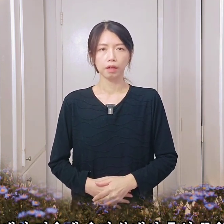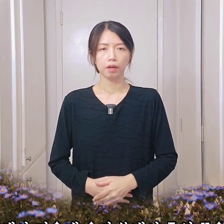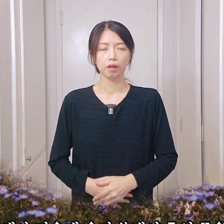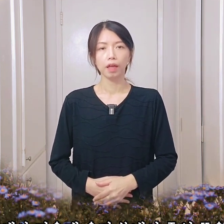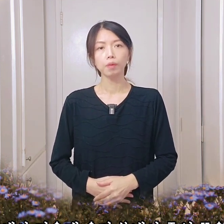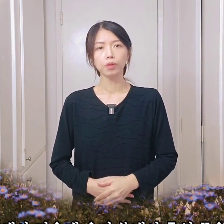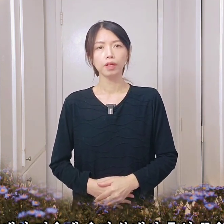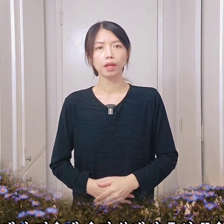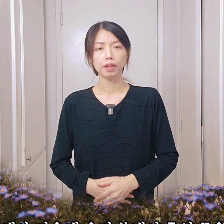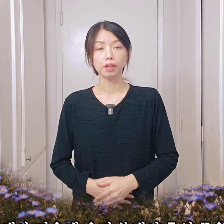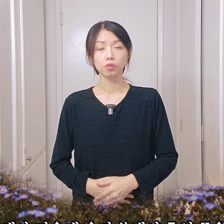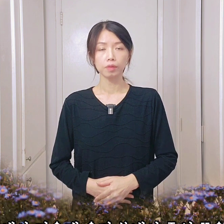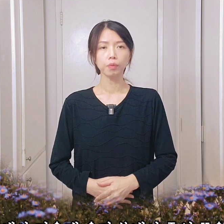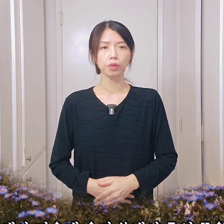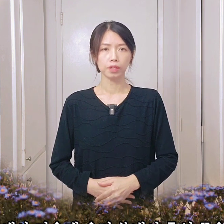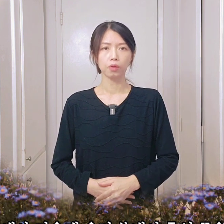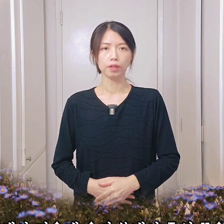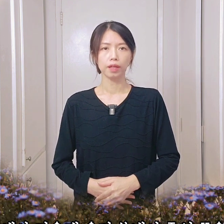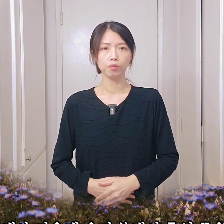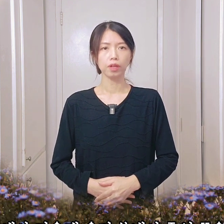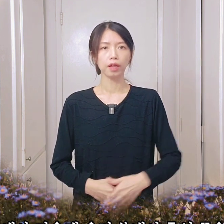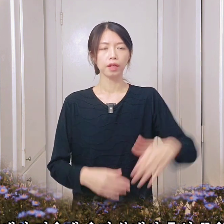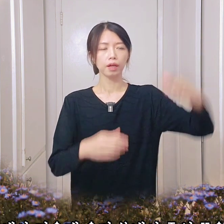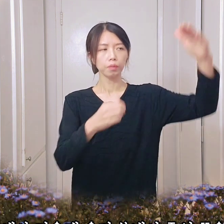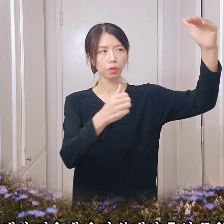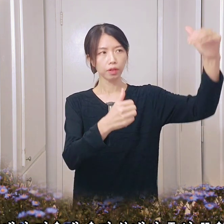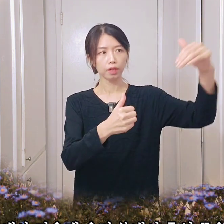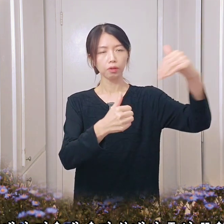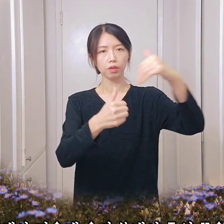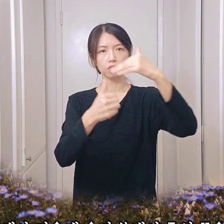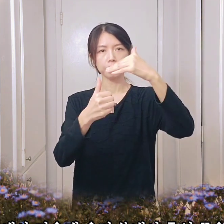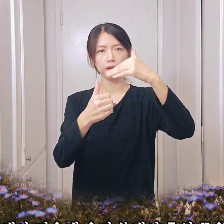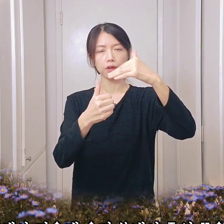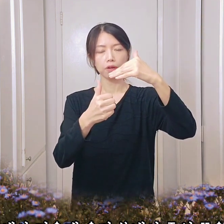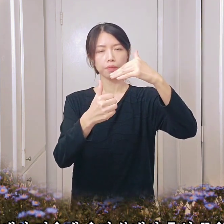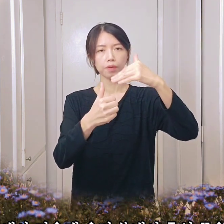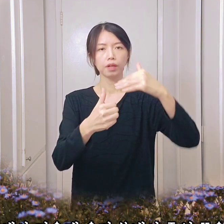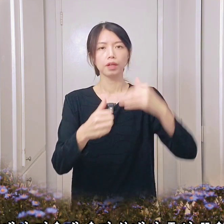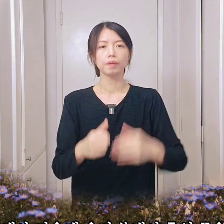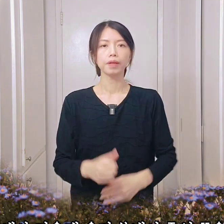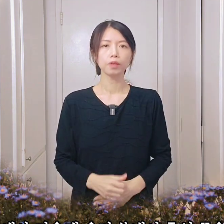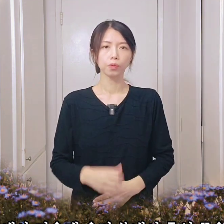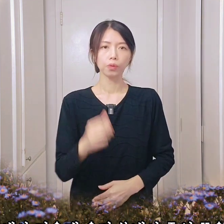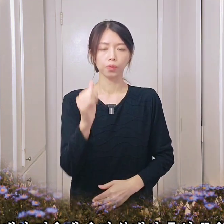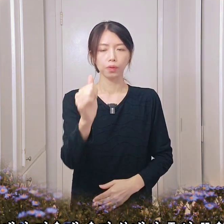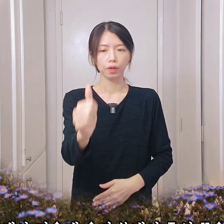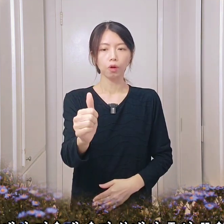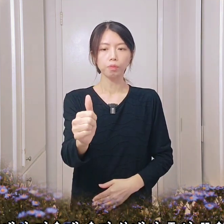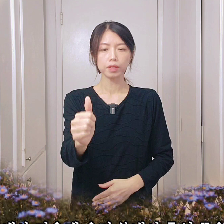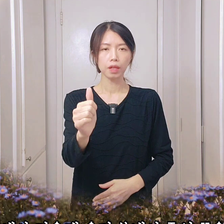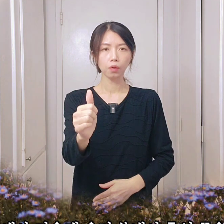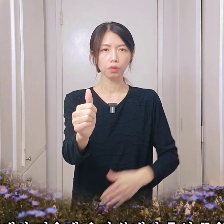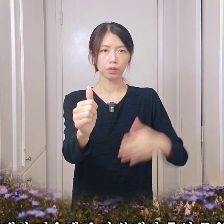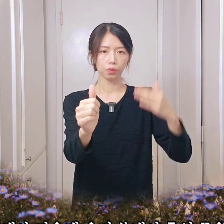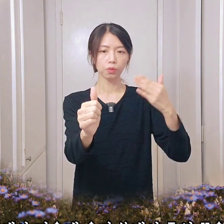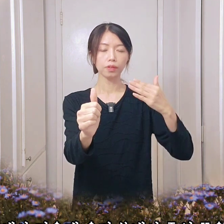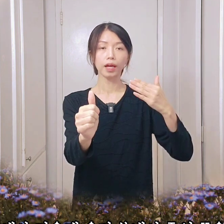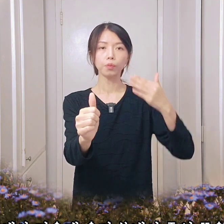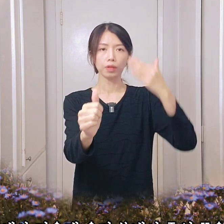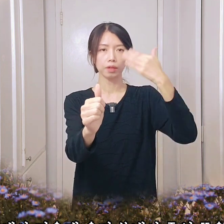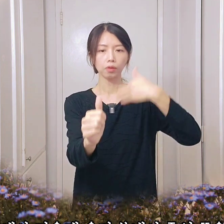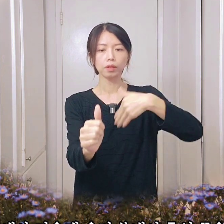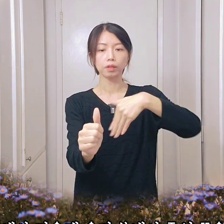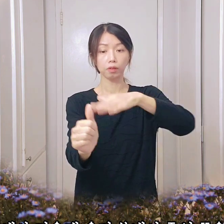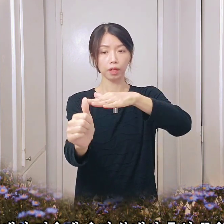보내신, 내가 보낸 게 아니라 주님이 보내신 거기 때문에 표현을 이렇게 해주시면 돼요. 일반적으로 엄지를 세워주시고